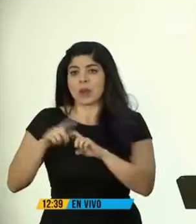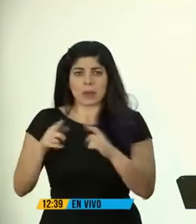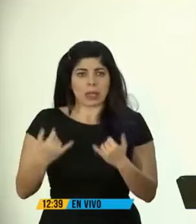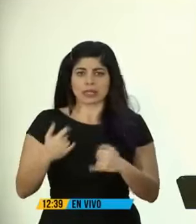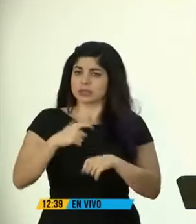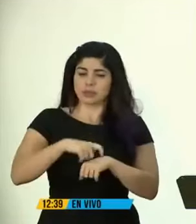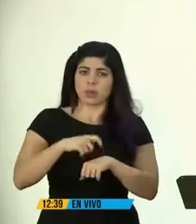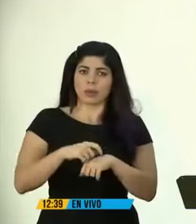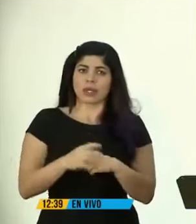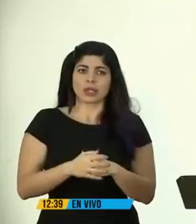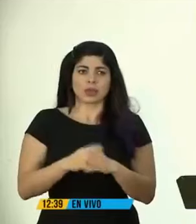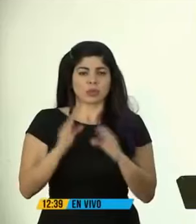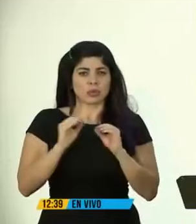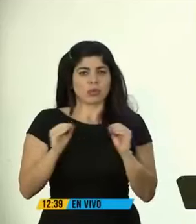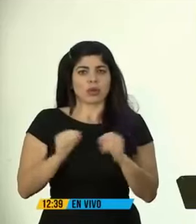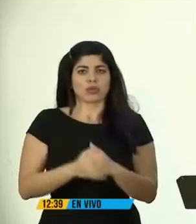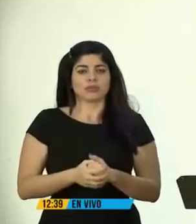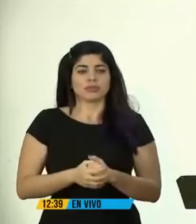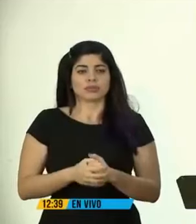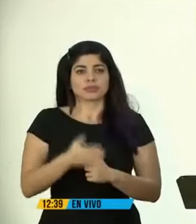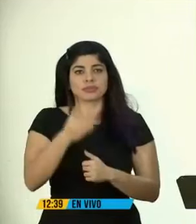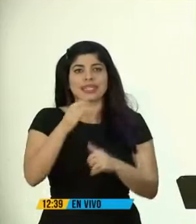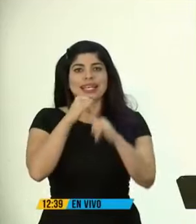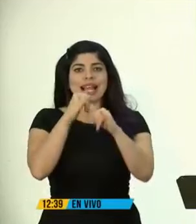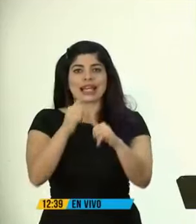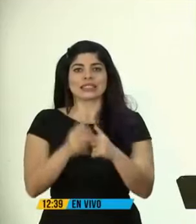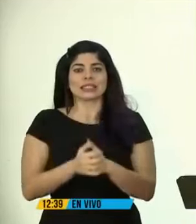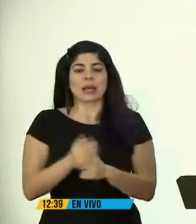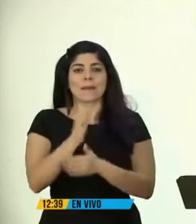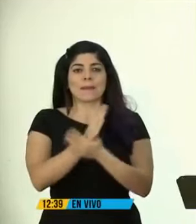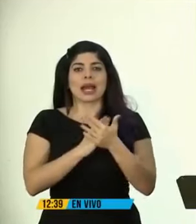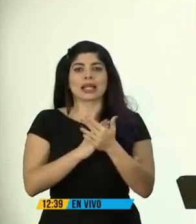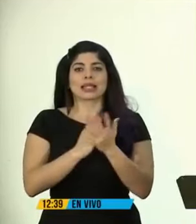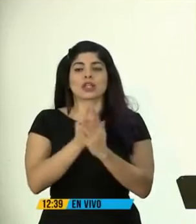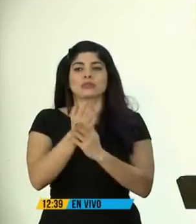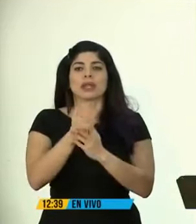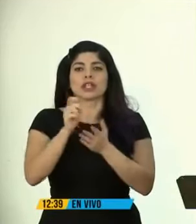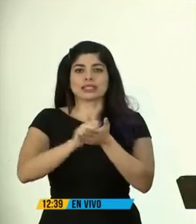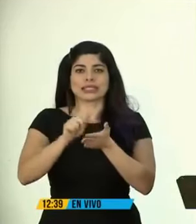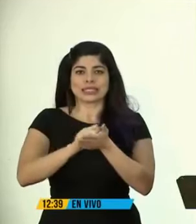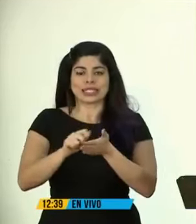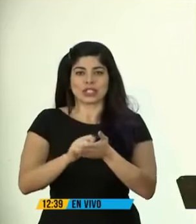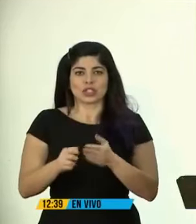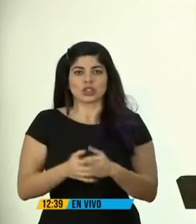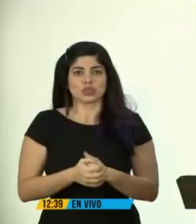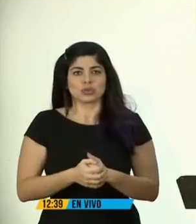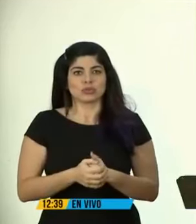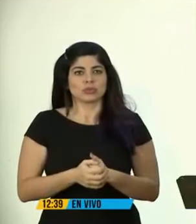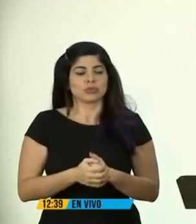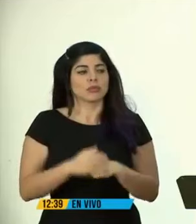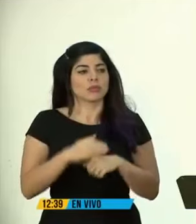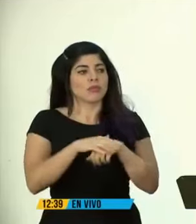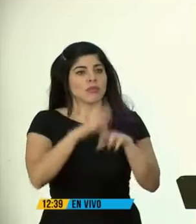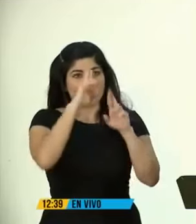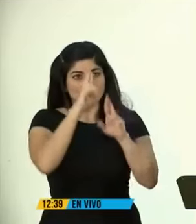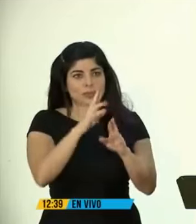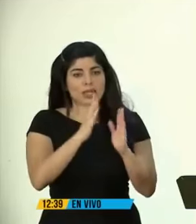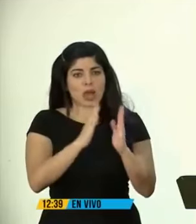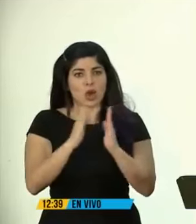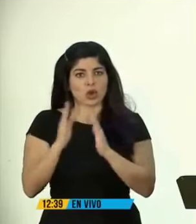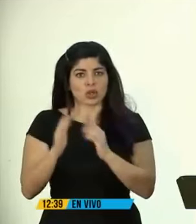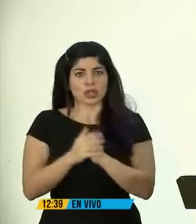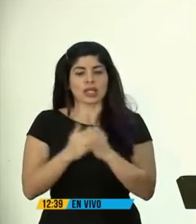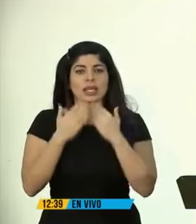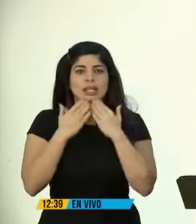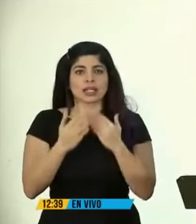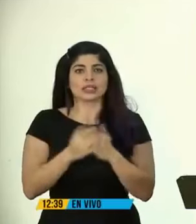este momento no se tiene nada contemplado. Diario Extra, Marco González, por parte de los medios escritos. Por favor, colegas, respetemos el orden.